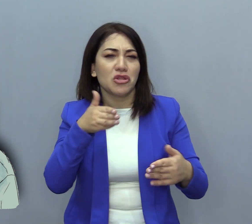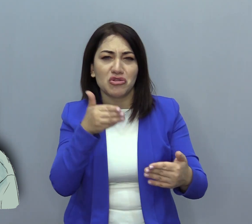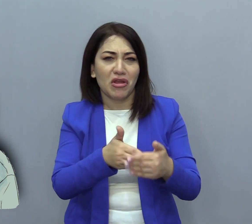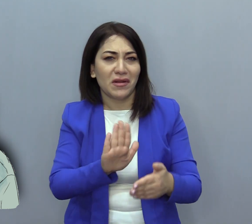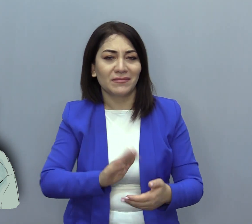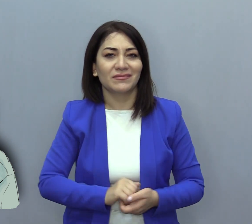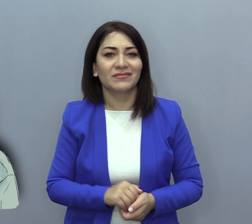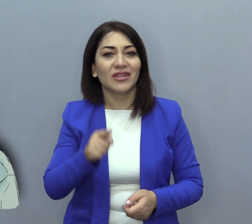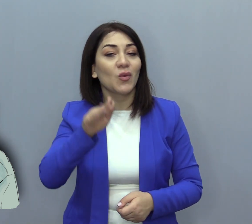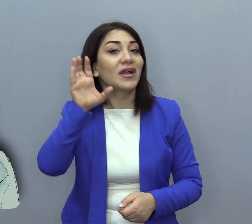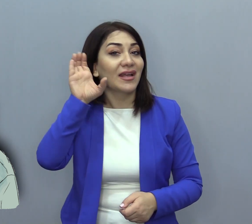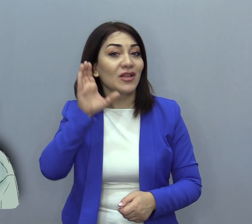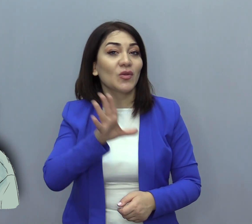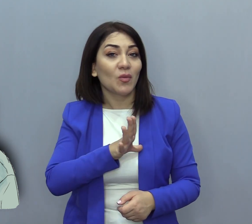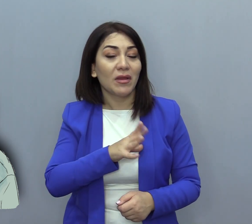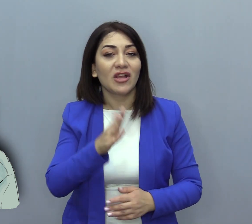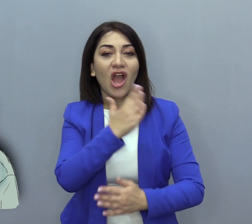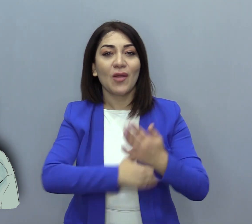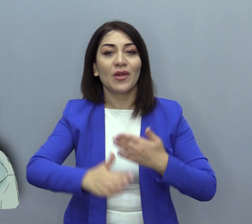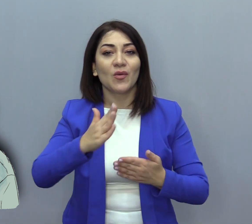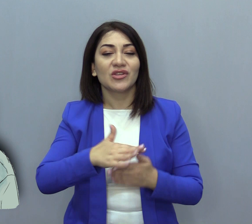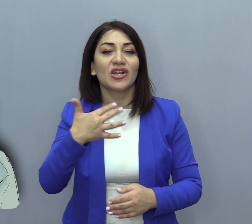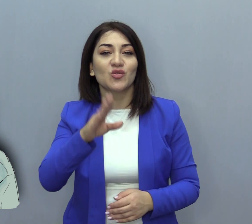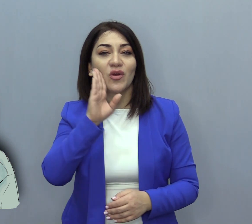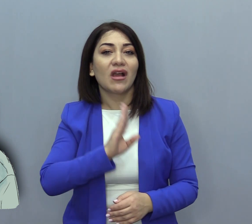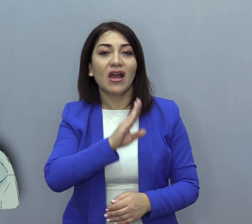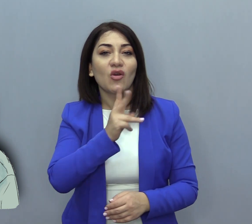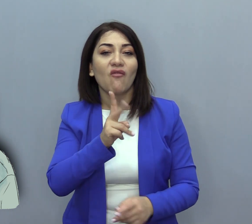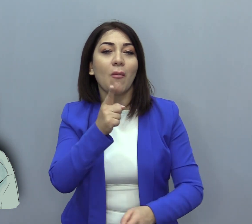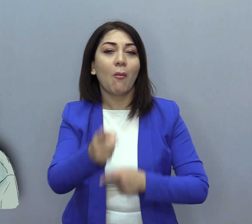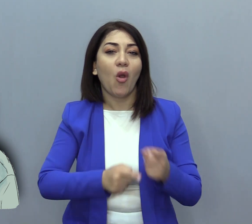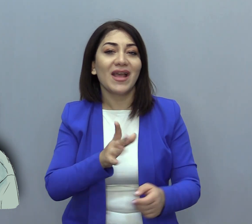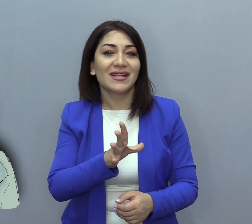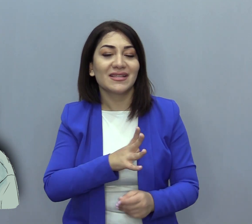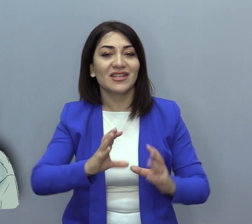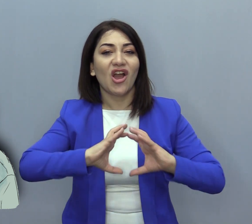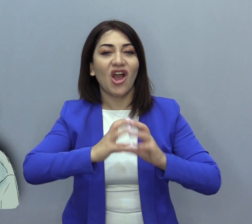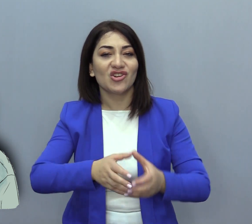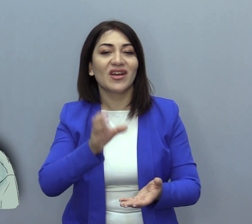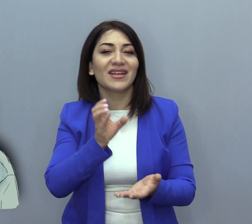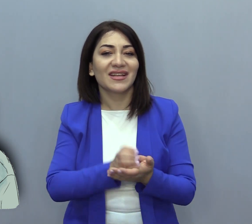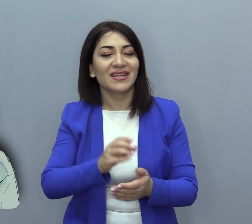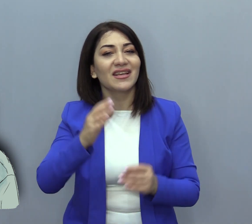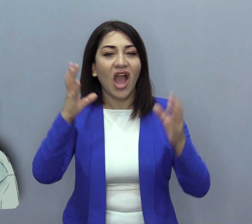Դուք լսում էիք հաշմանդամություն ունեցող 50 կանայք, որ պոխեցին աշխարը գրքի այուդյո տարբերակը։